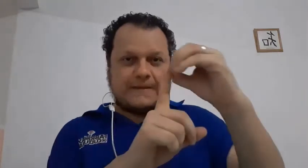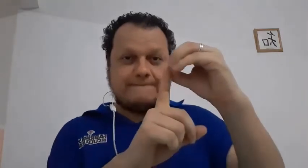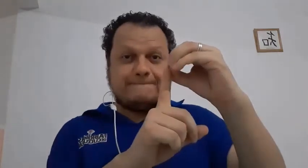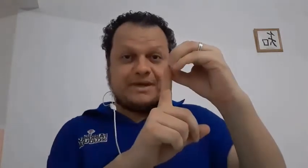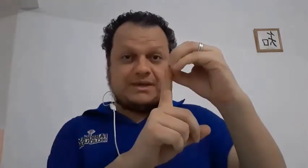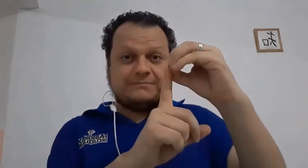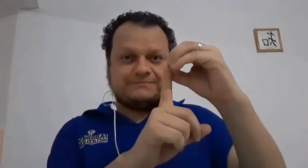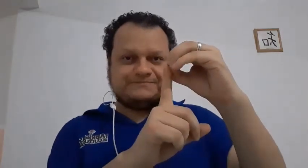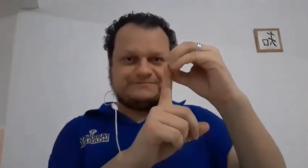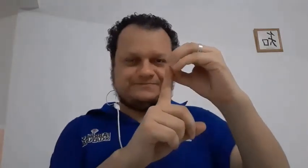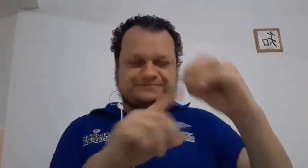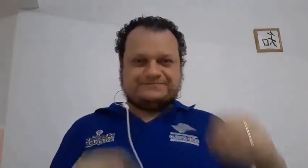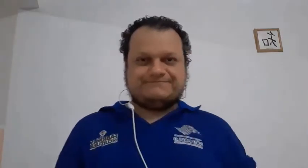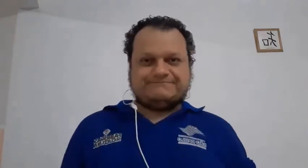P.